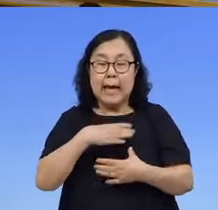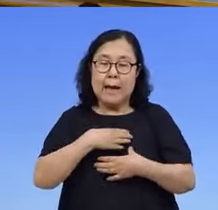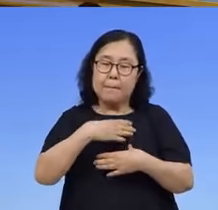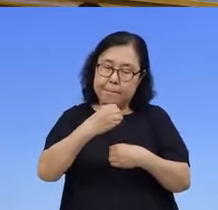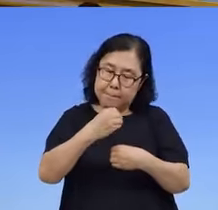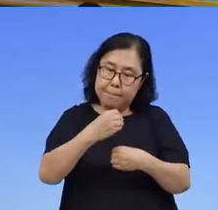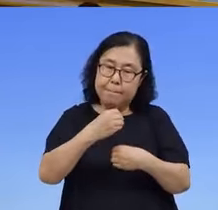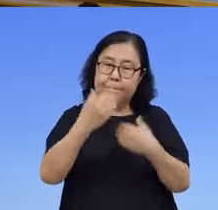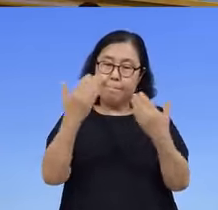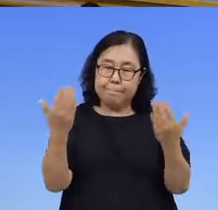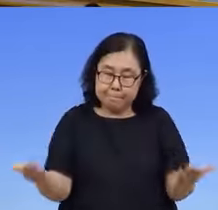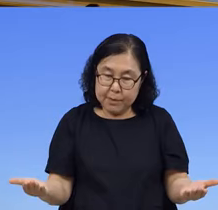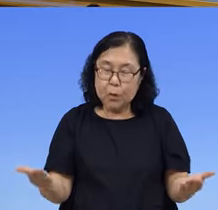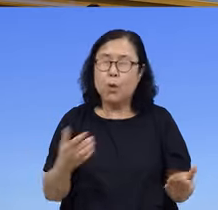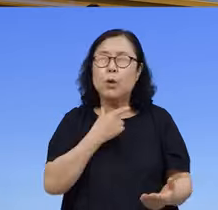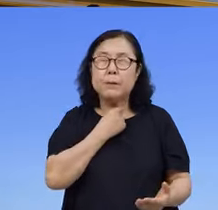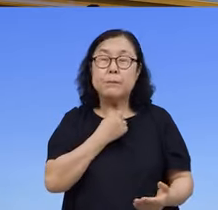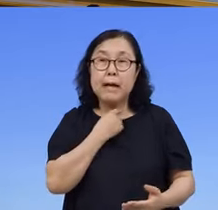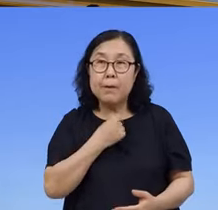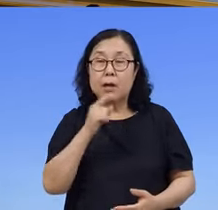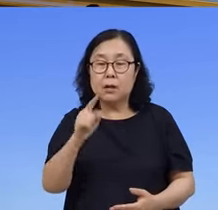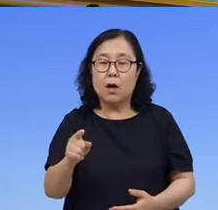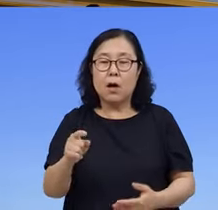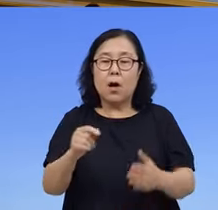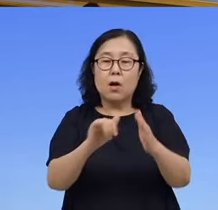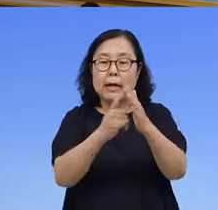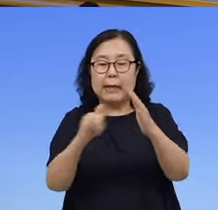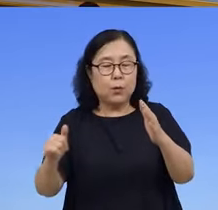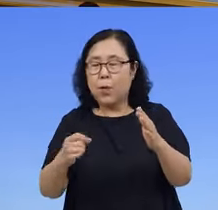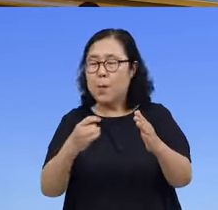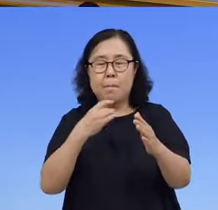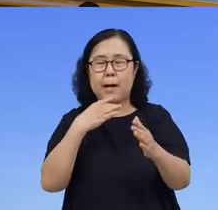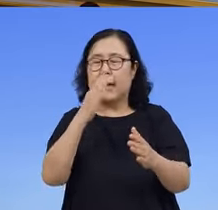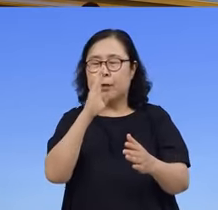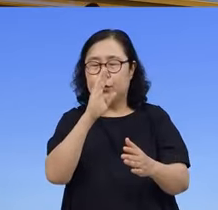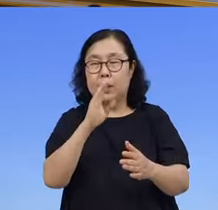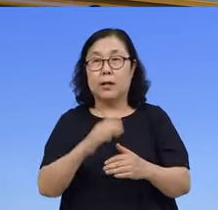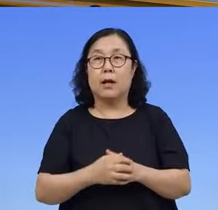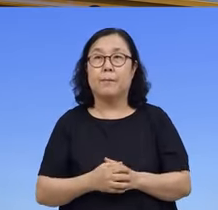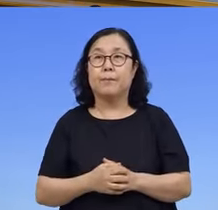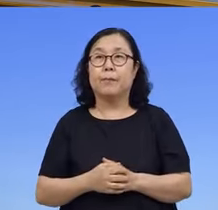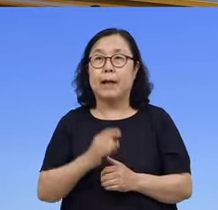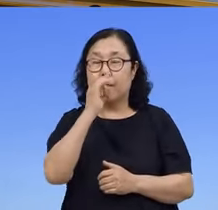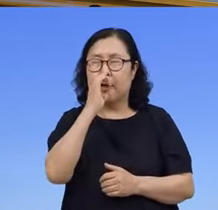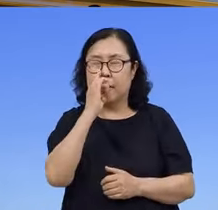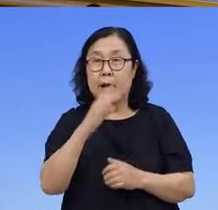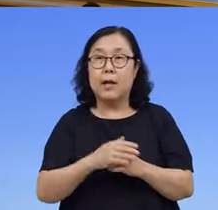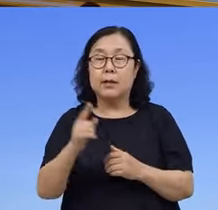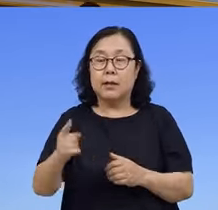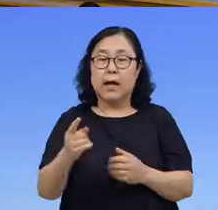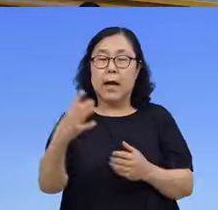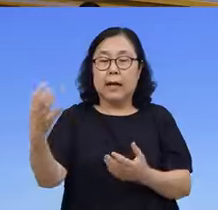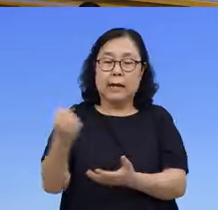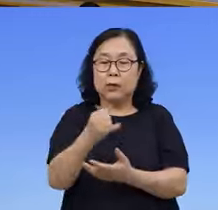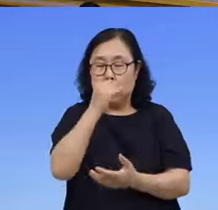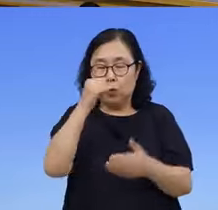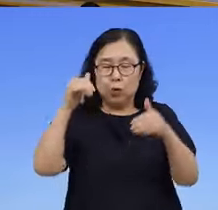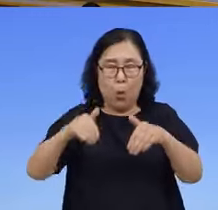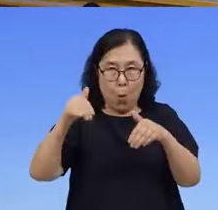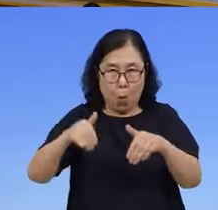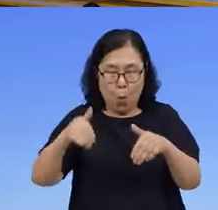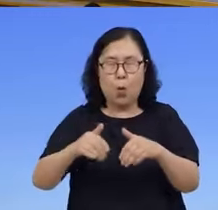네가 진짜 안식일의 기쁨을 누리기 원한다면 너나 네 가족들만 즐기면 안 된다는 거예요. 네가 지금 데리고